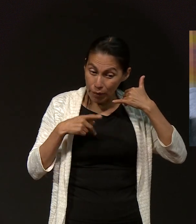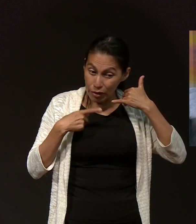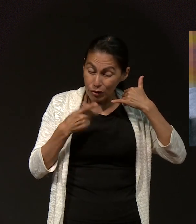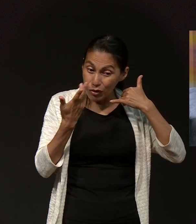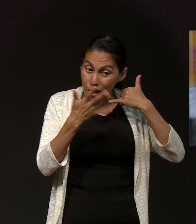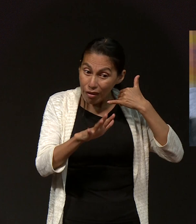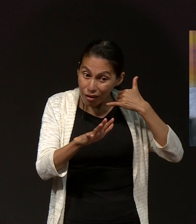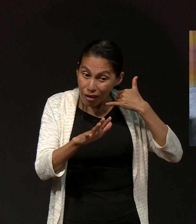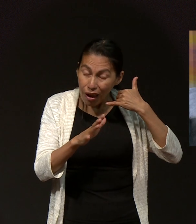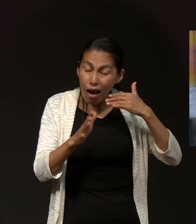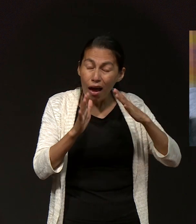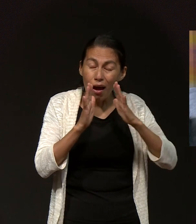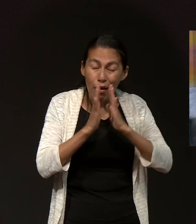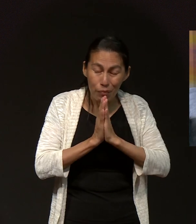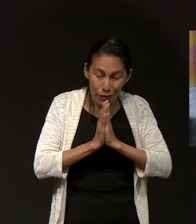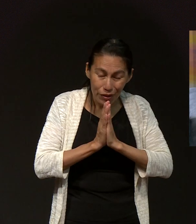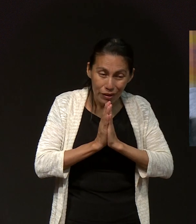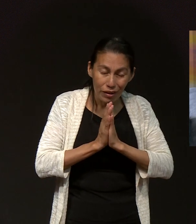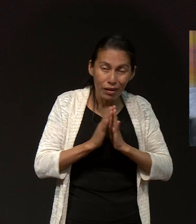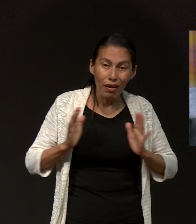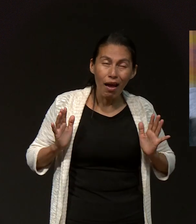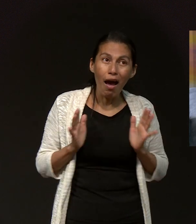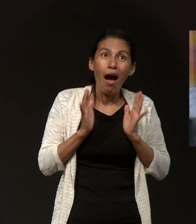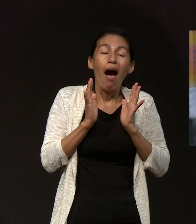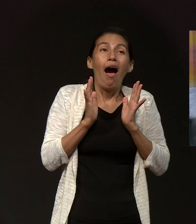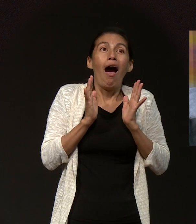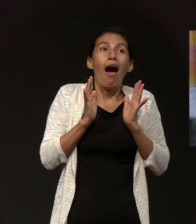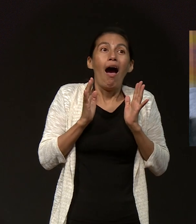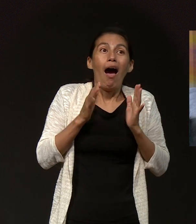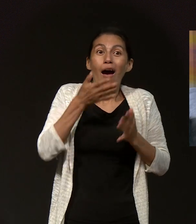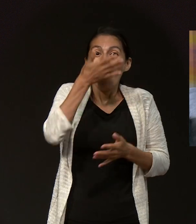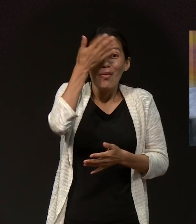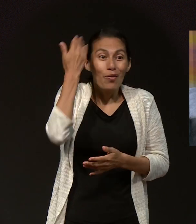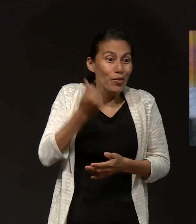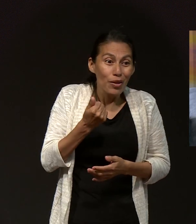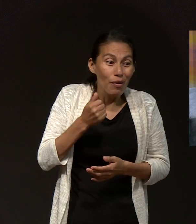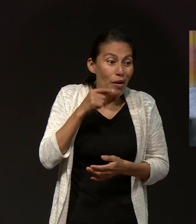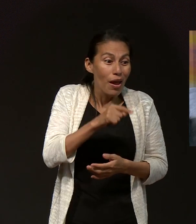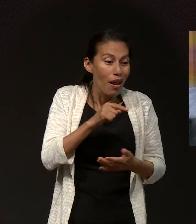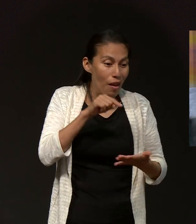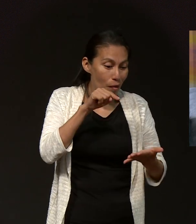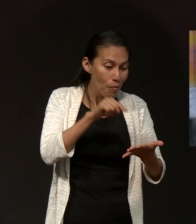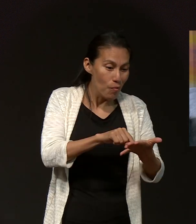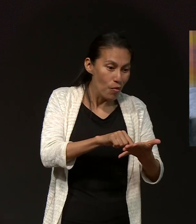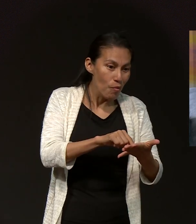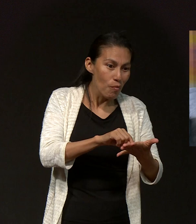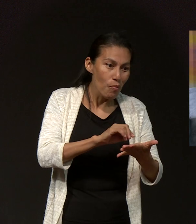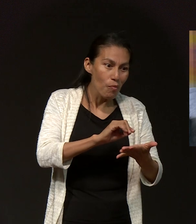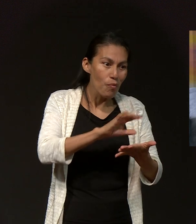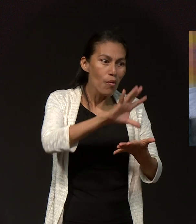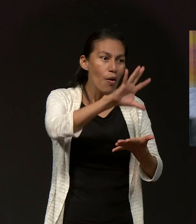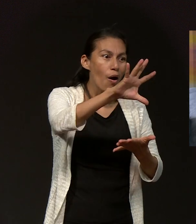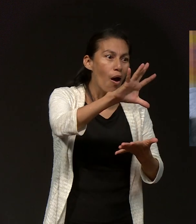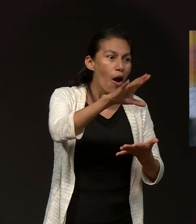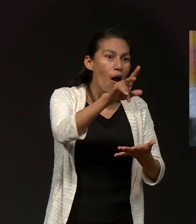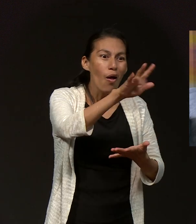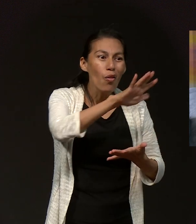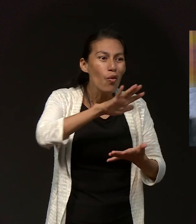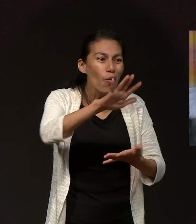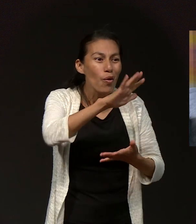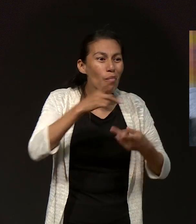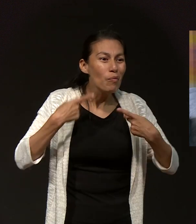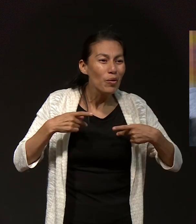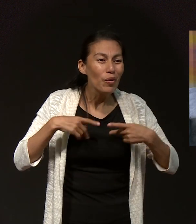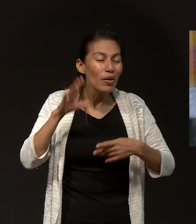amén. Y en la bocina se escuchó como 10 personas. Amén. Nosotros no sabíamos, pero él nos puso en la autoboz con